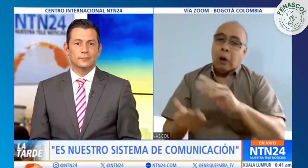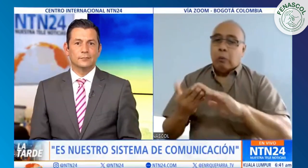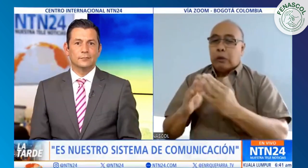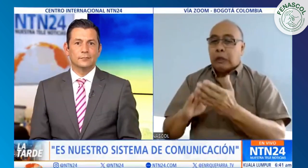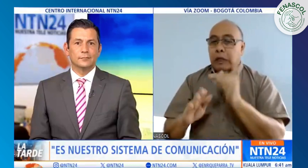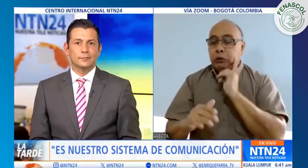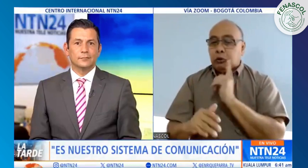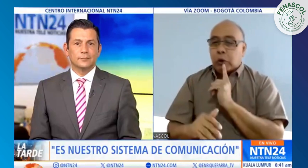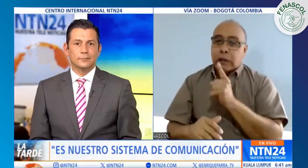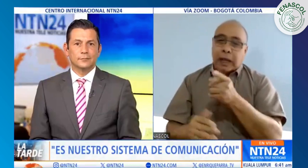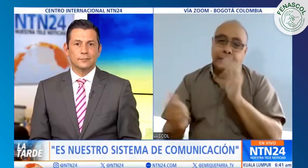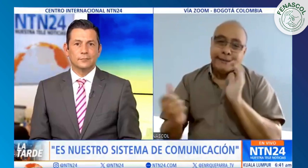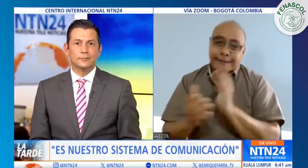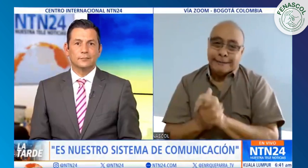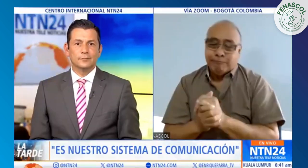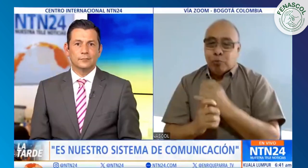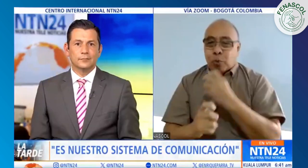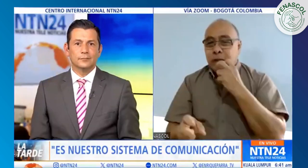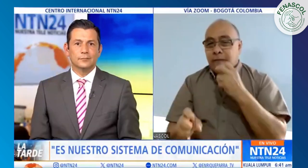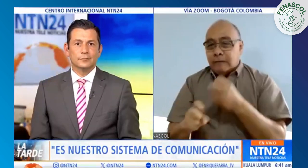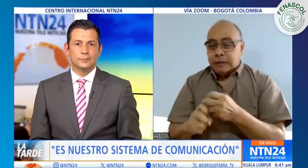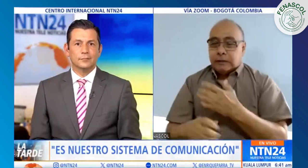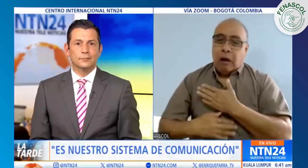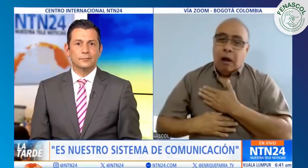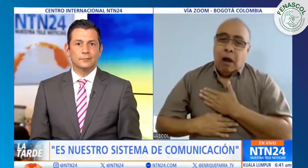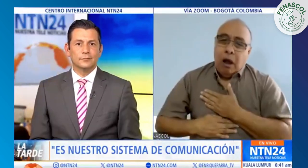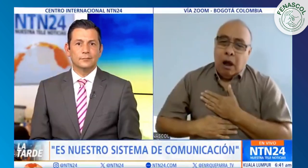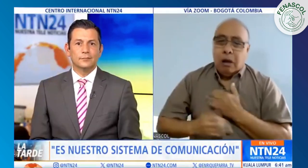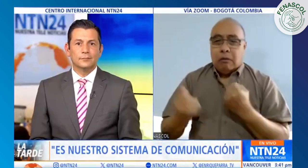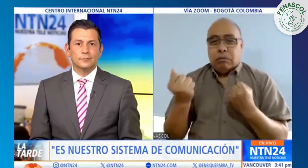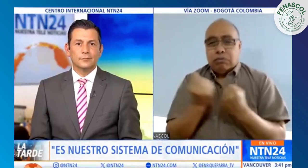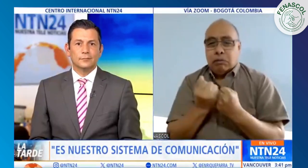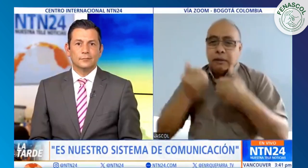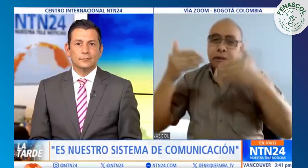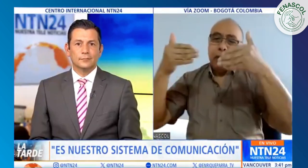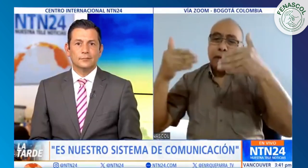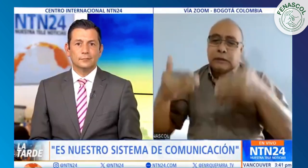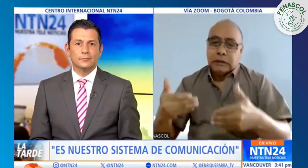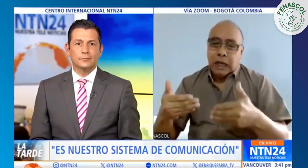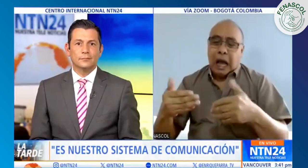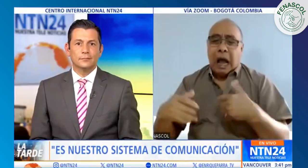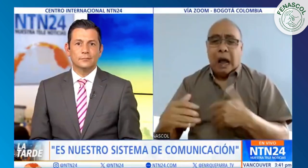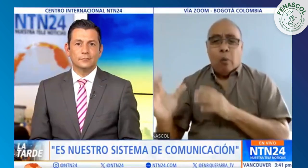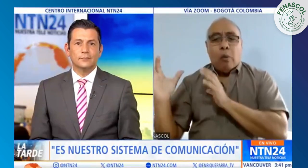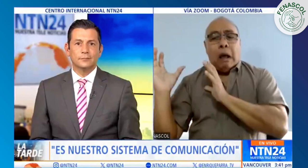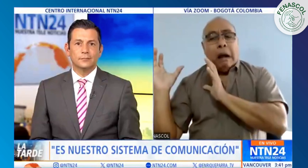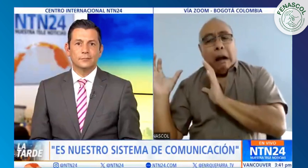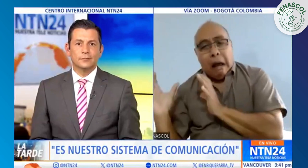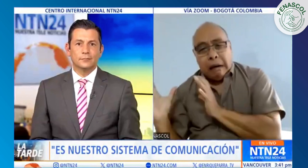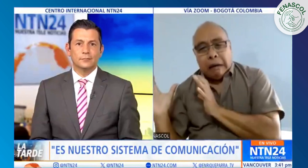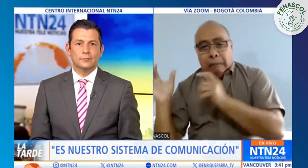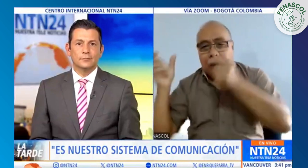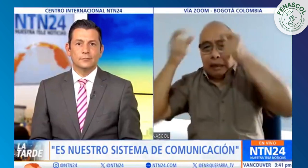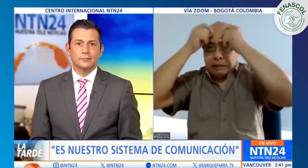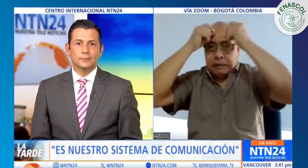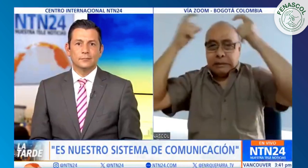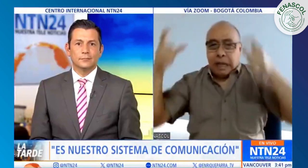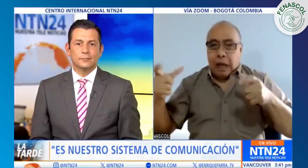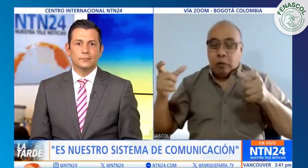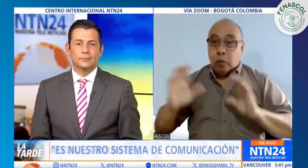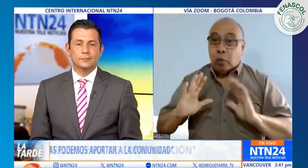nuestro país. Y no que se piense que la comunidad sorda, desde la conmiseración, del pesar, vamos a ayudar a las personas